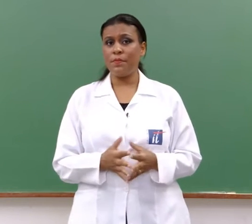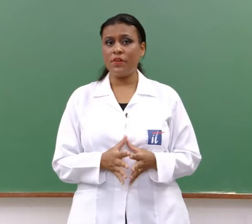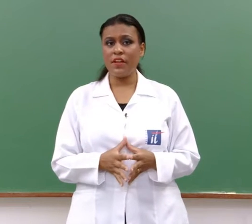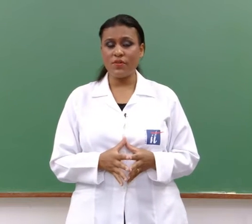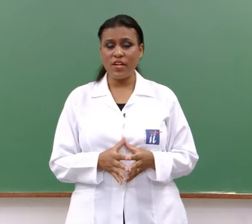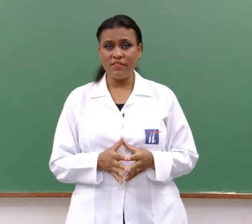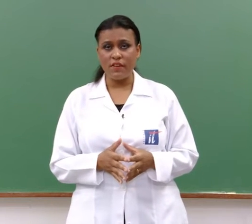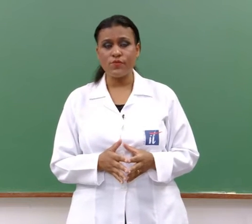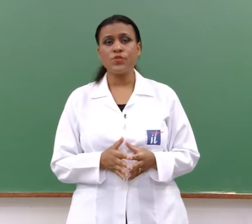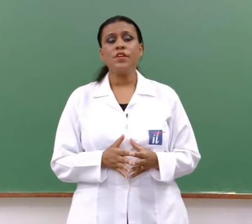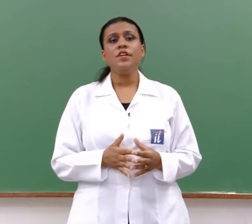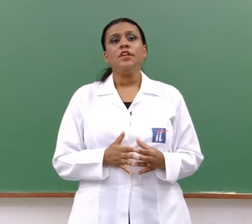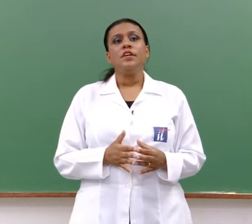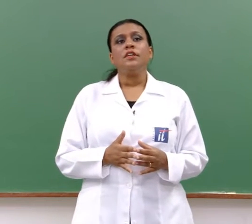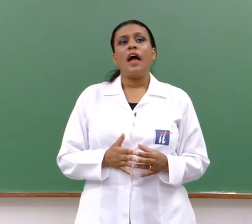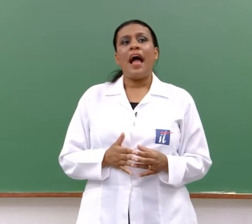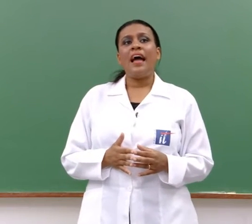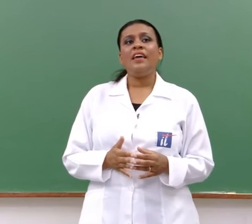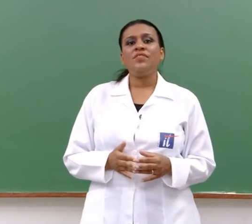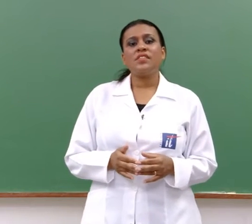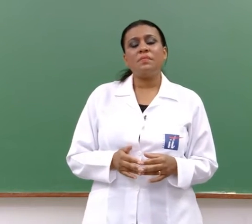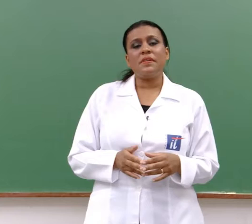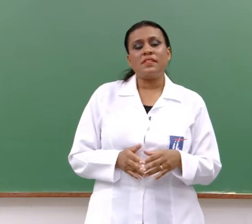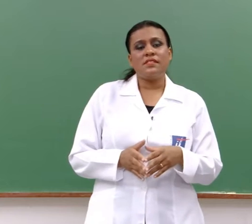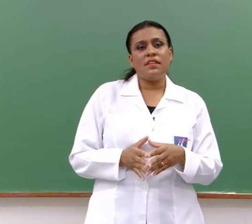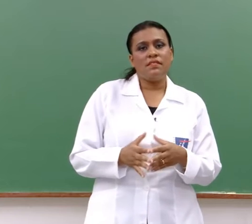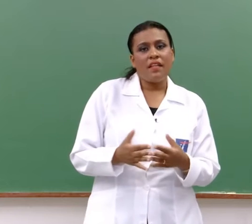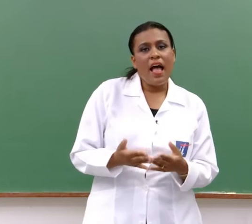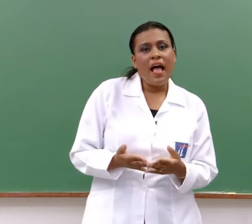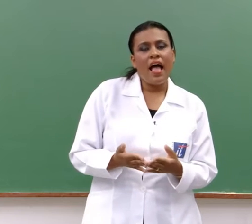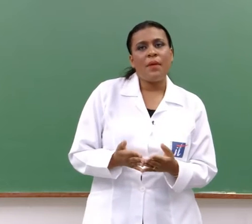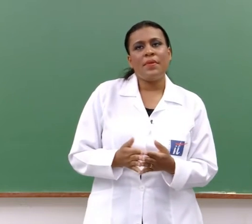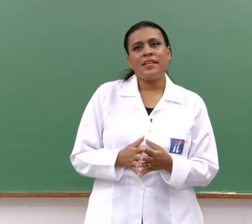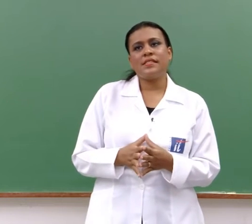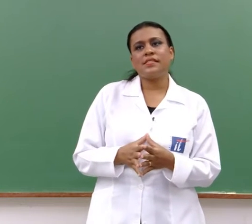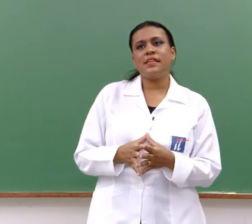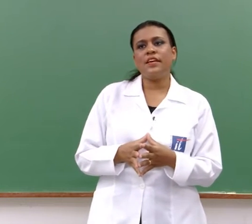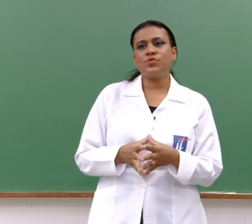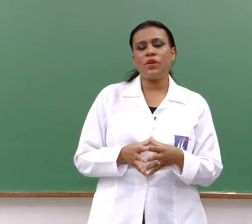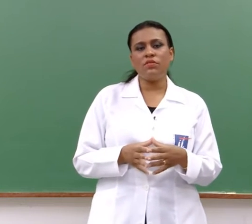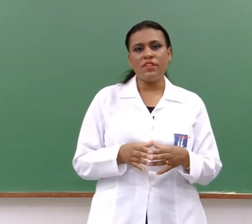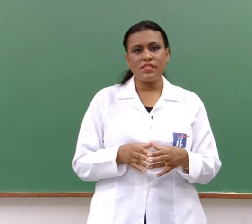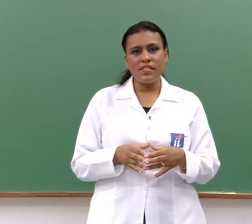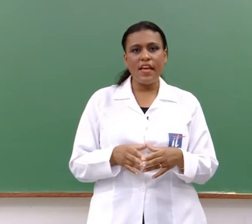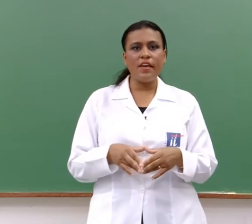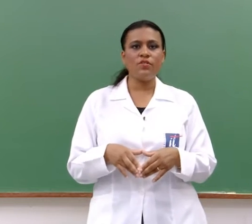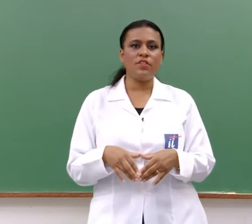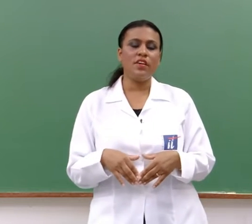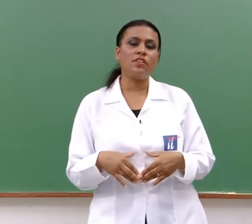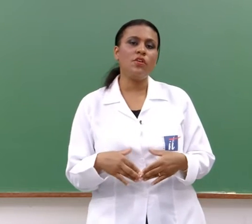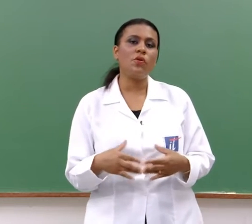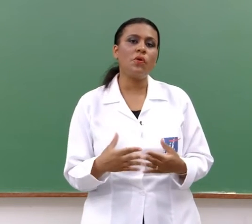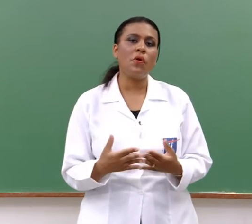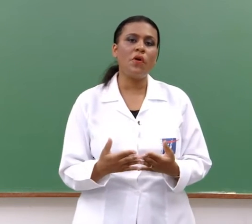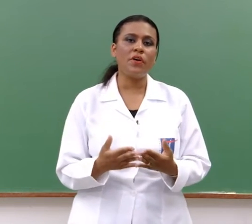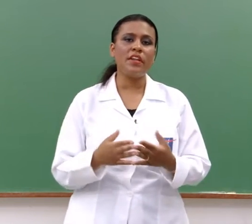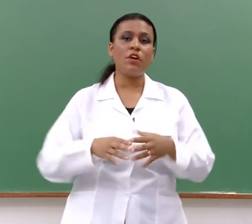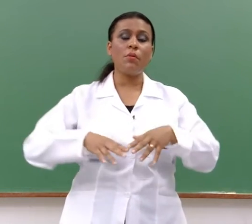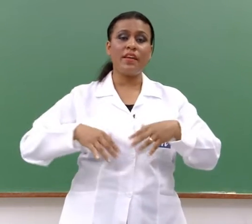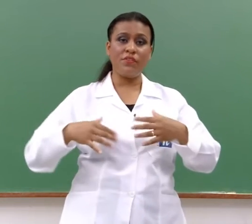podem causar danos. Aí você pensa assim, tá, mas se isso acontecer, o que ocorre, né? Como é que